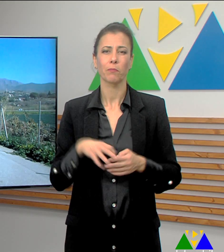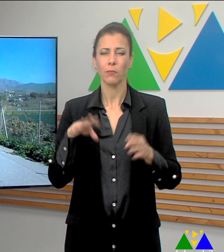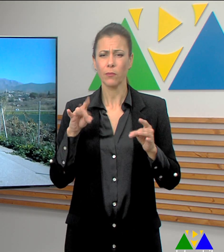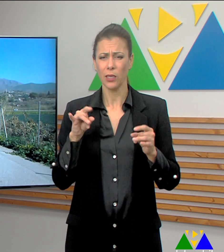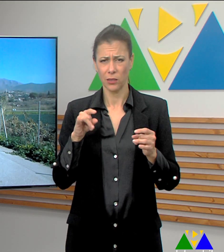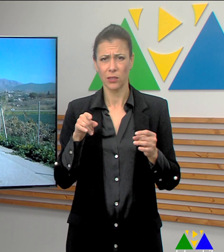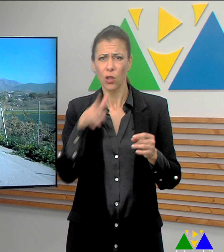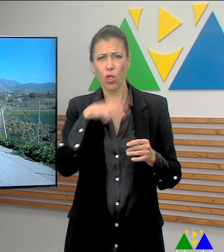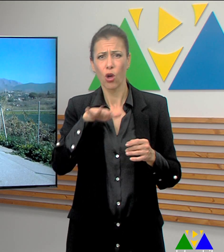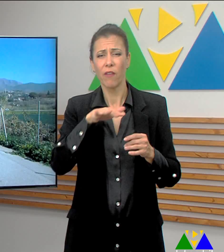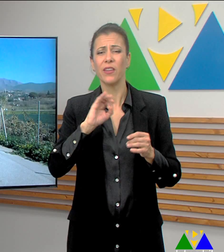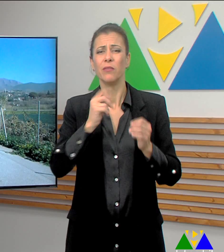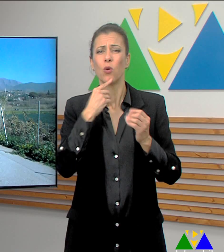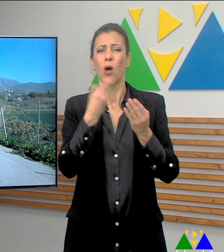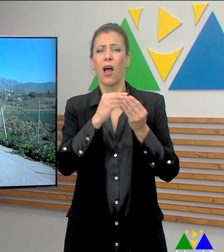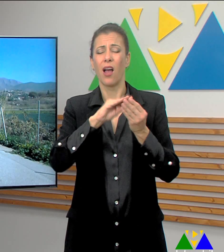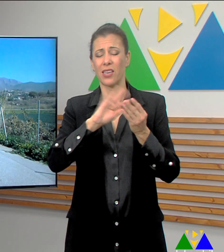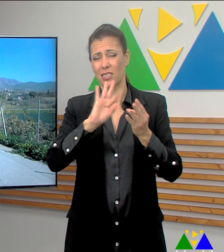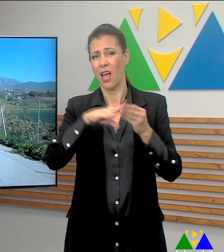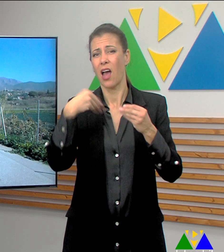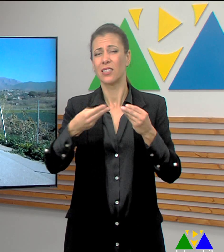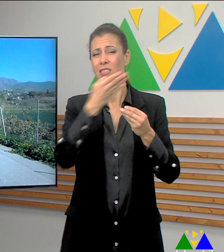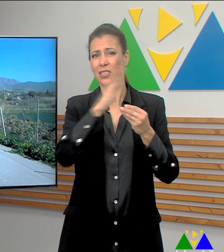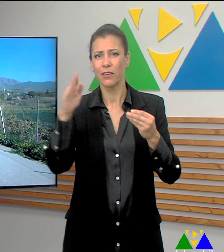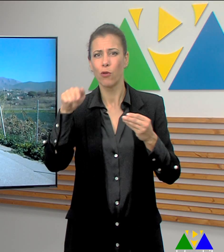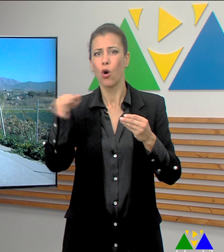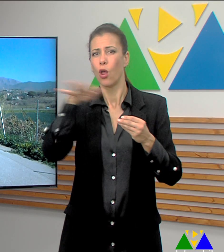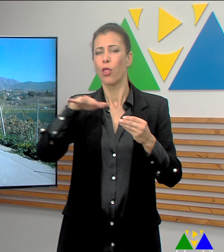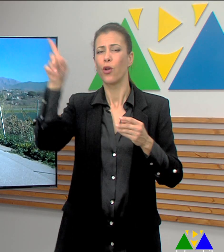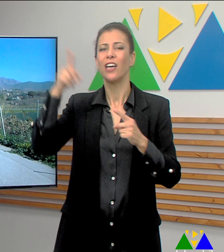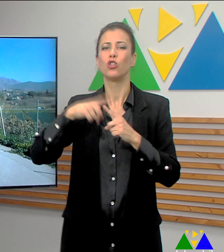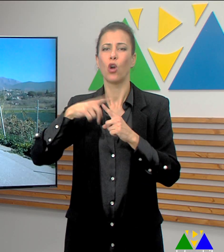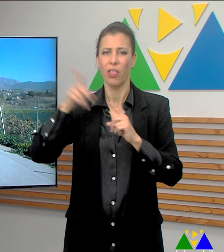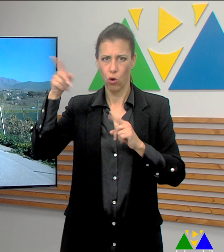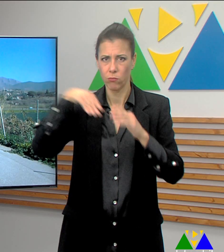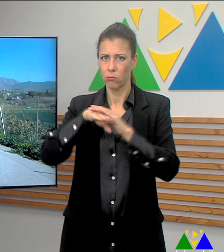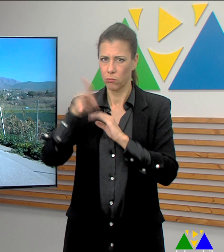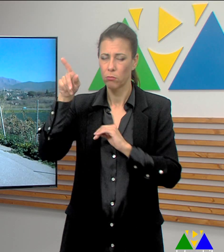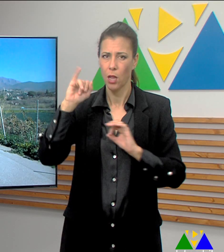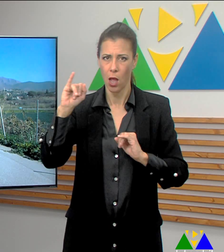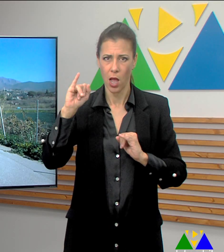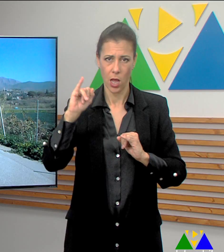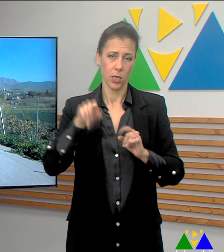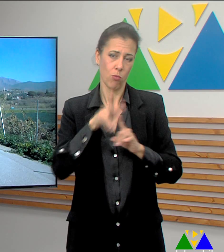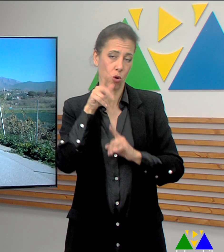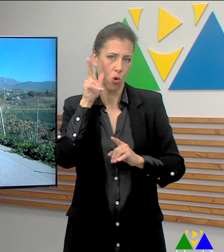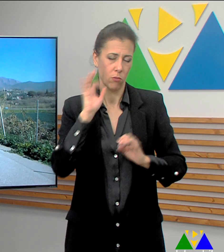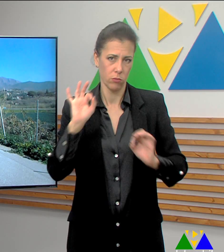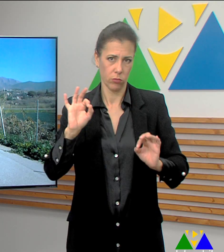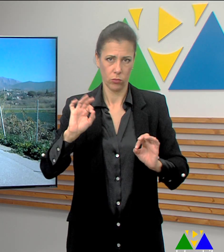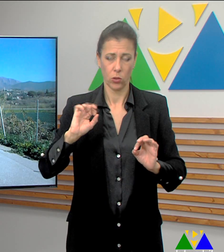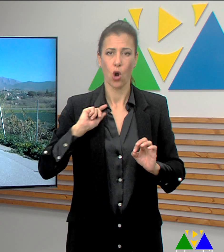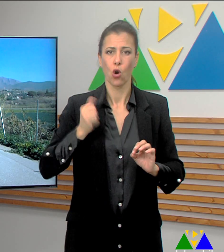en el archivo de los Bornos, de la familia Bornos, que están en Toledo, en el archivo de Tavera, el archivo de la nobleza de